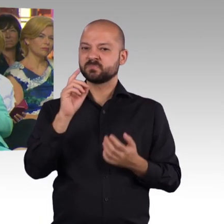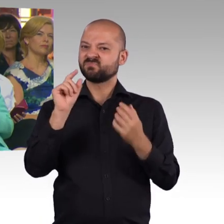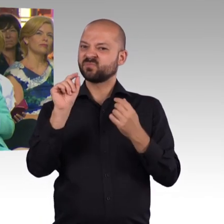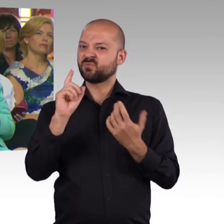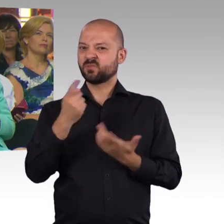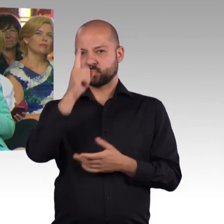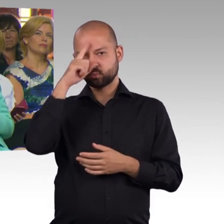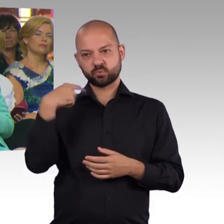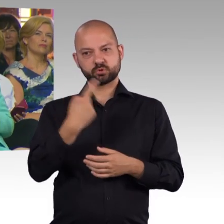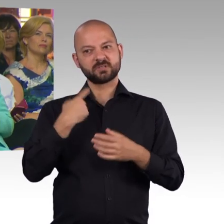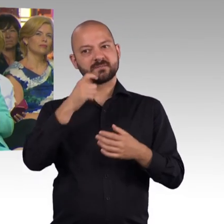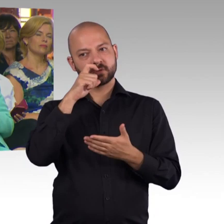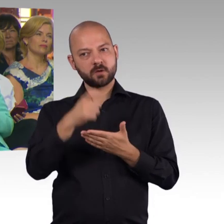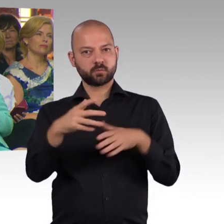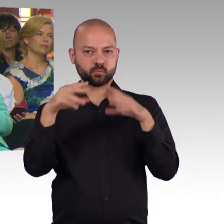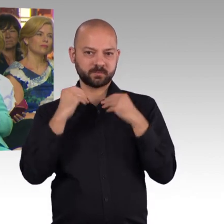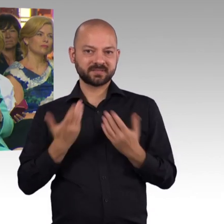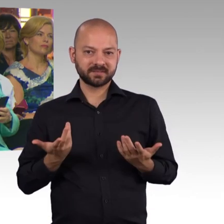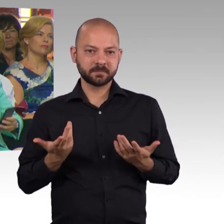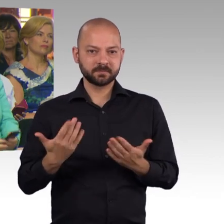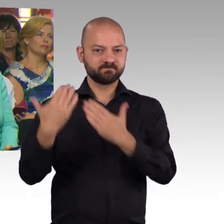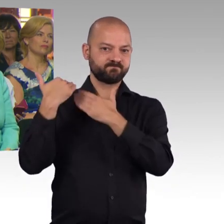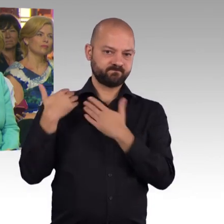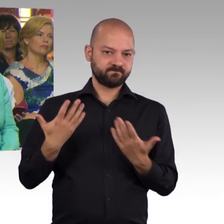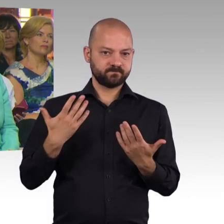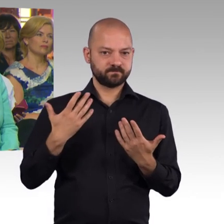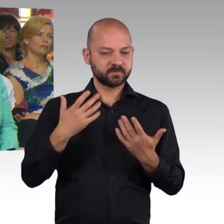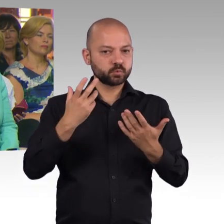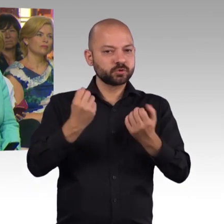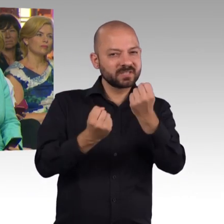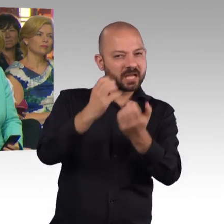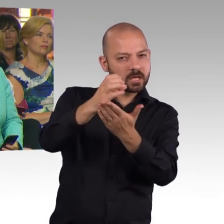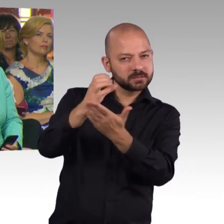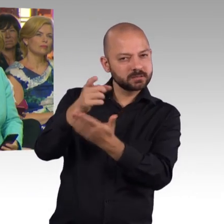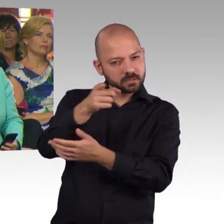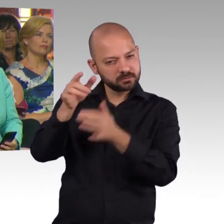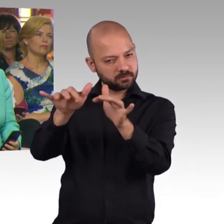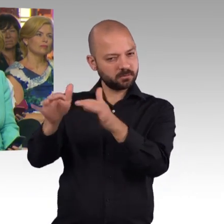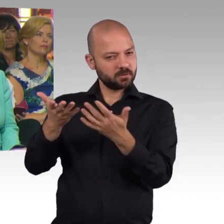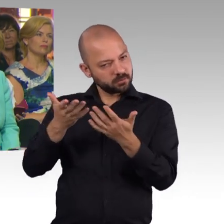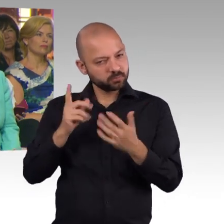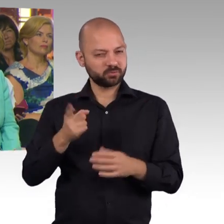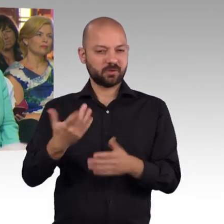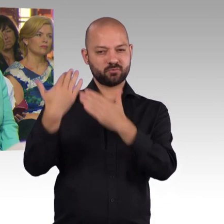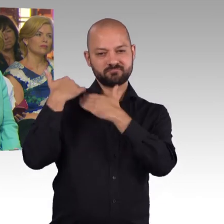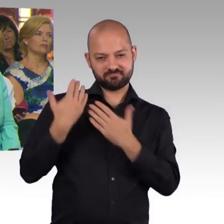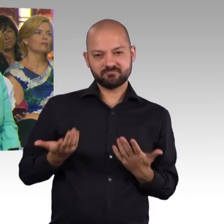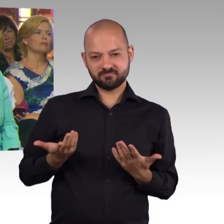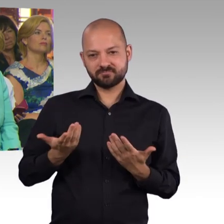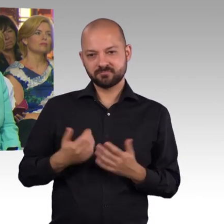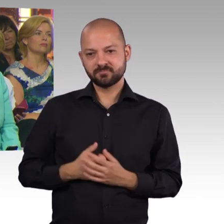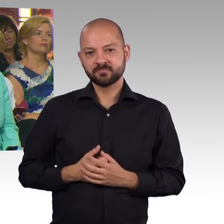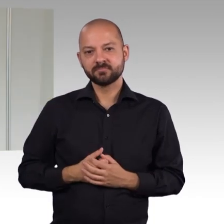Verteidigungspolitiker, wenn wir die Amerikaner bitten, in Syrien zu bleiben und die Amerikaner sagen, ja, wir sind bereit, dort zu bleiben, wenn auch